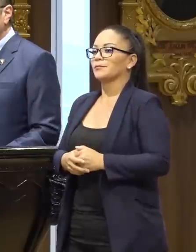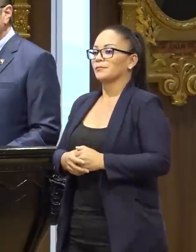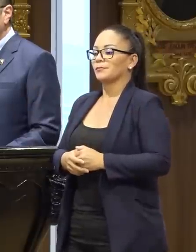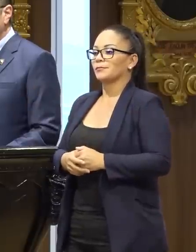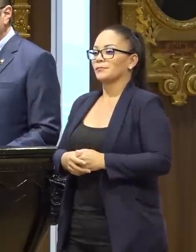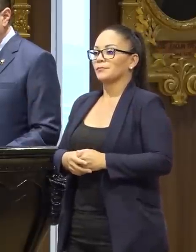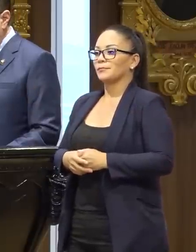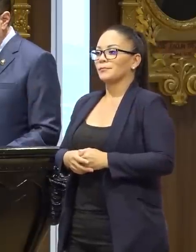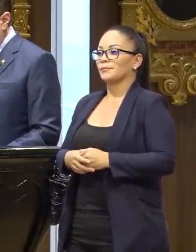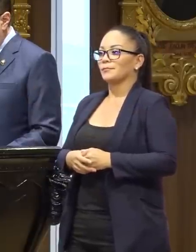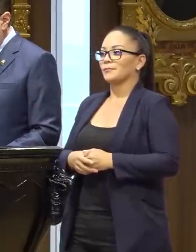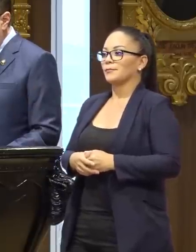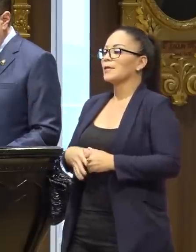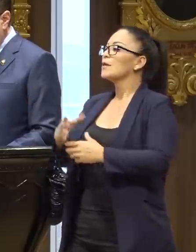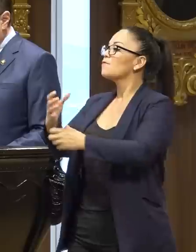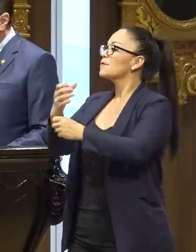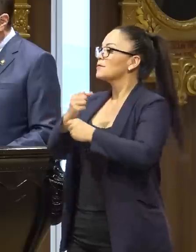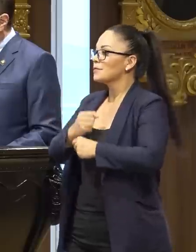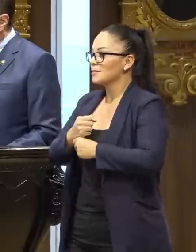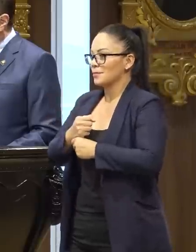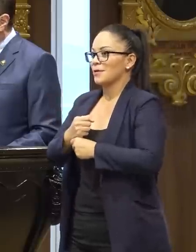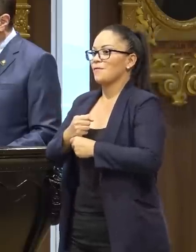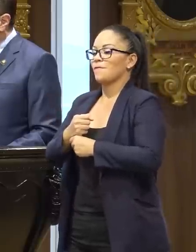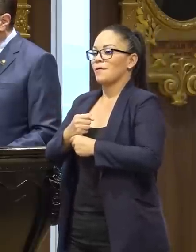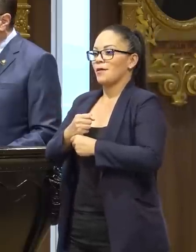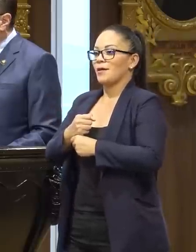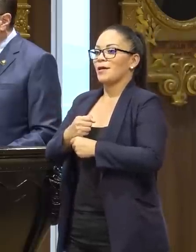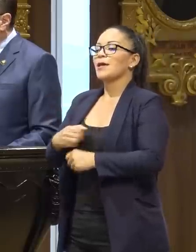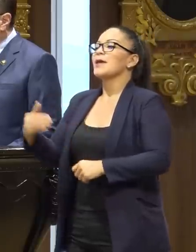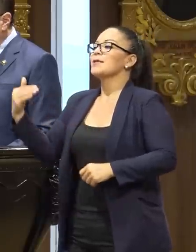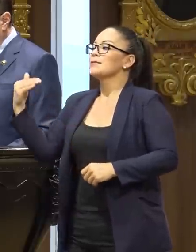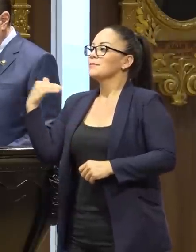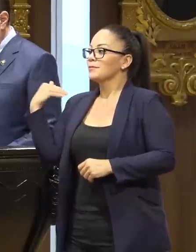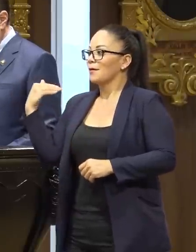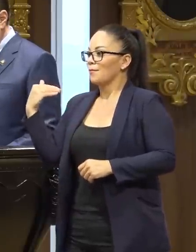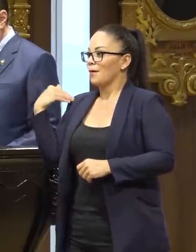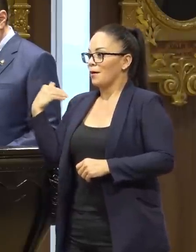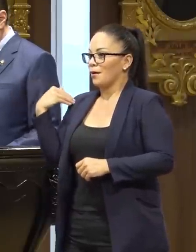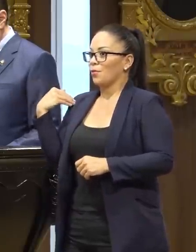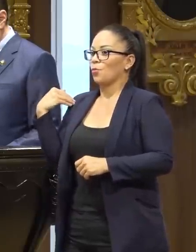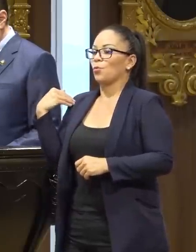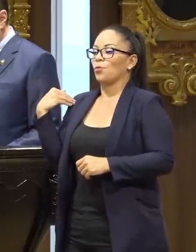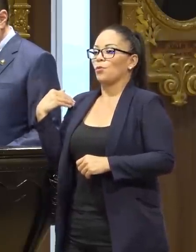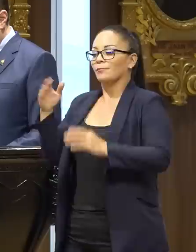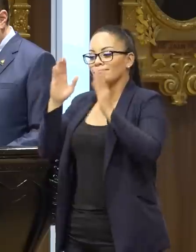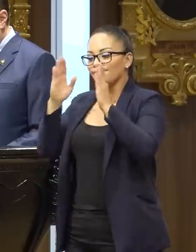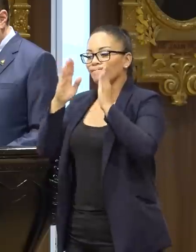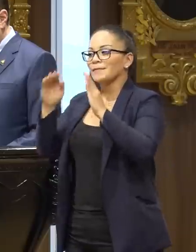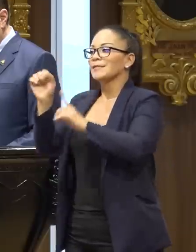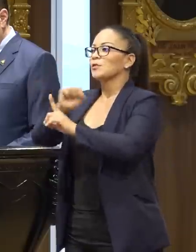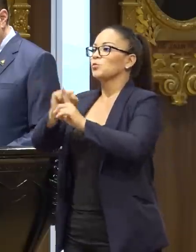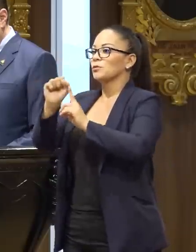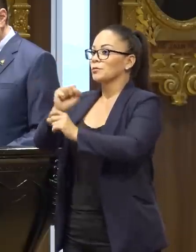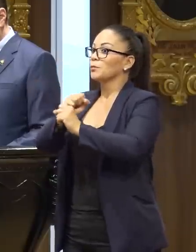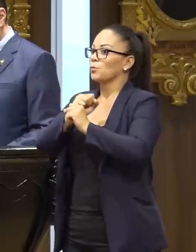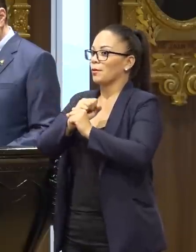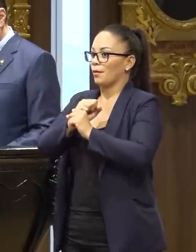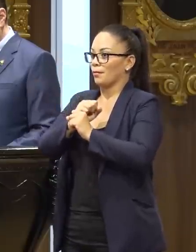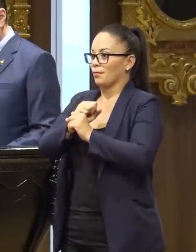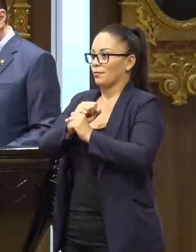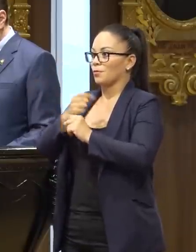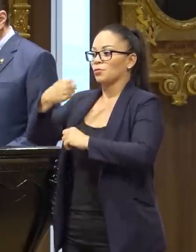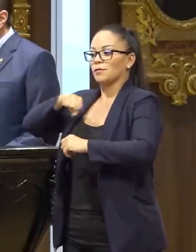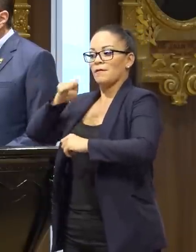recibe el llamado de clarín de la situación de inseguridad para